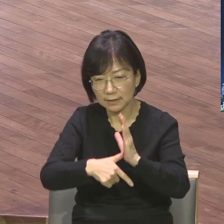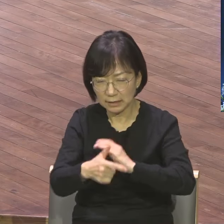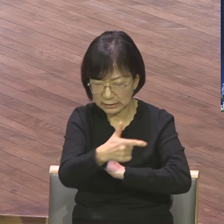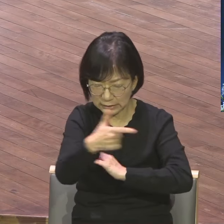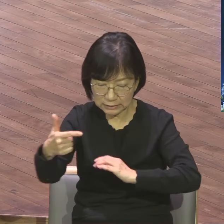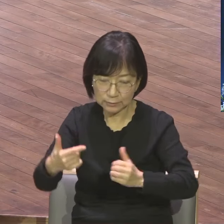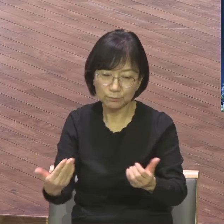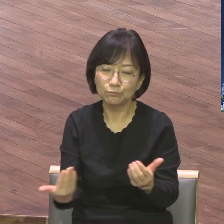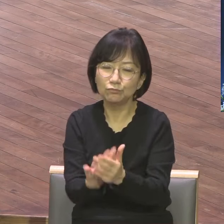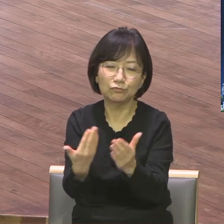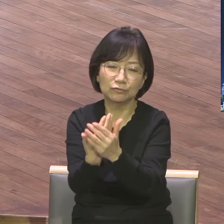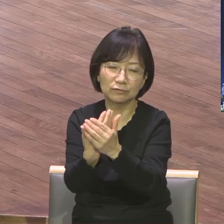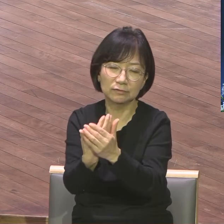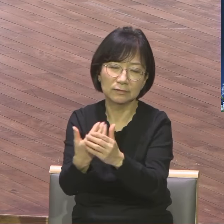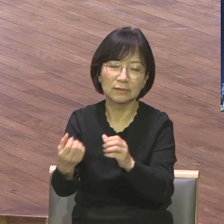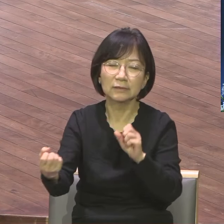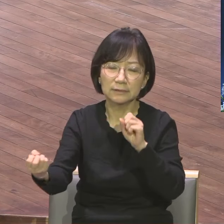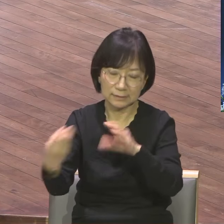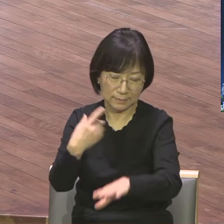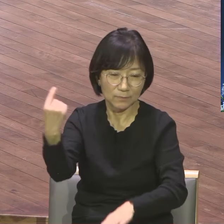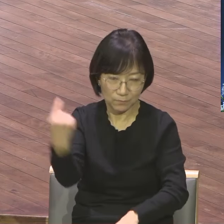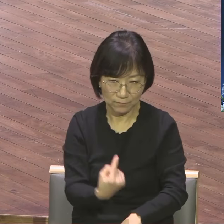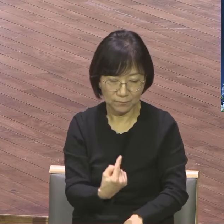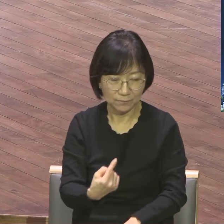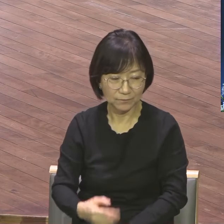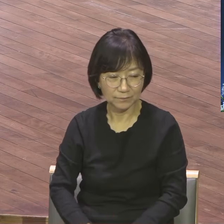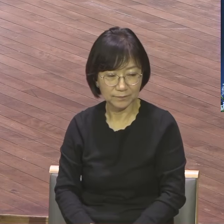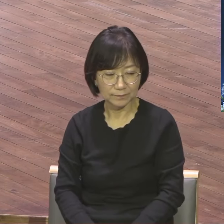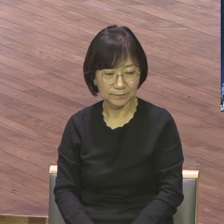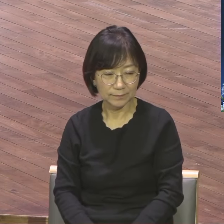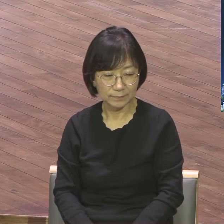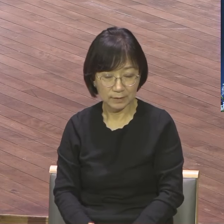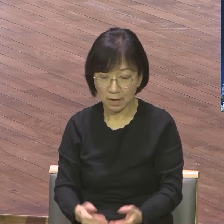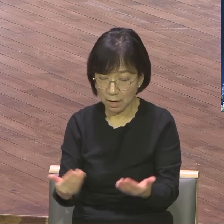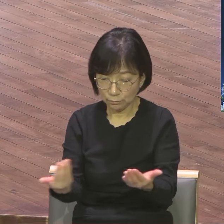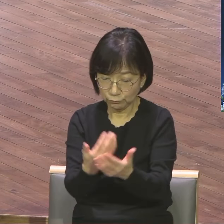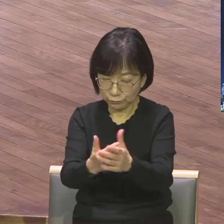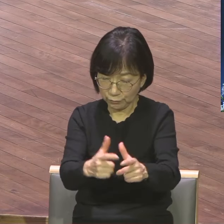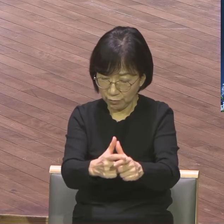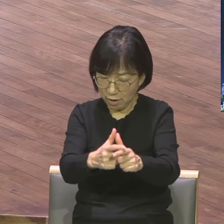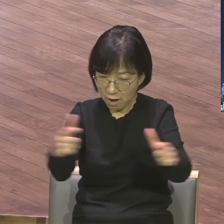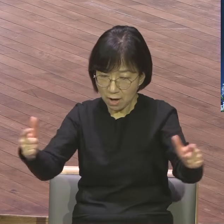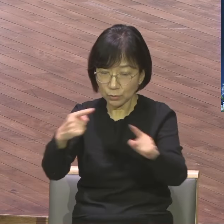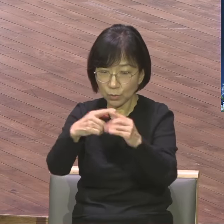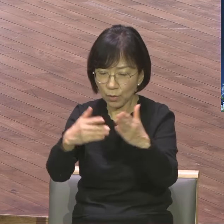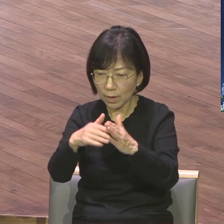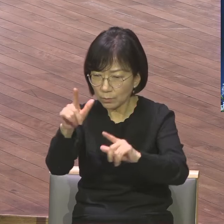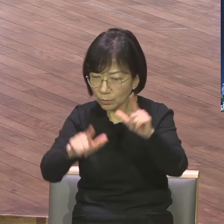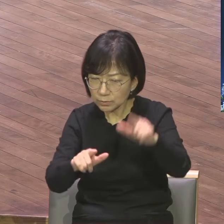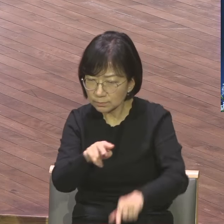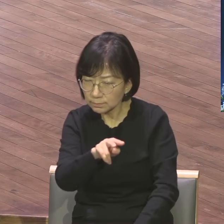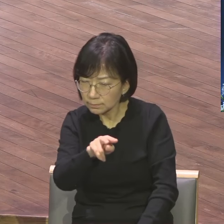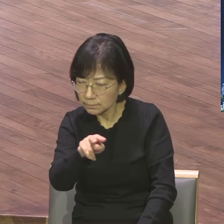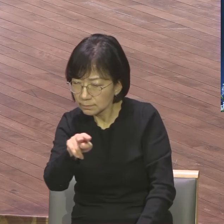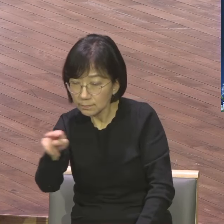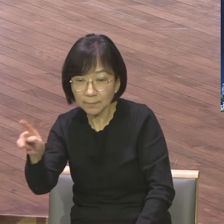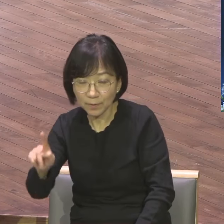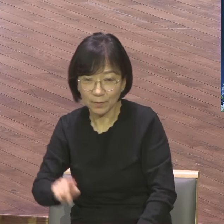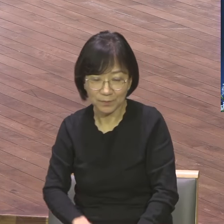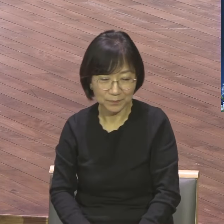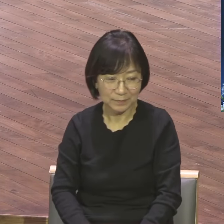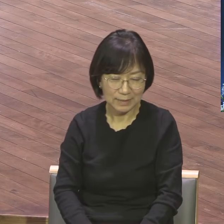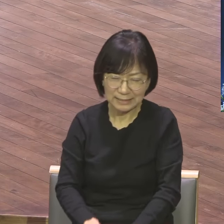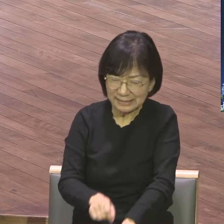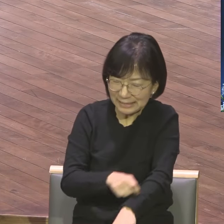사도행전 1장 8절의 미션이 완수되는 거예요. 부흥되는 교회 특징을 봤습니다. 많은 사람이 하지 않아요. 어떤